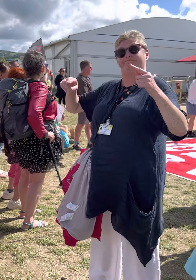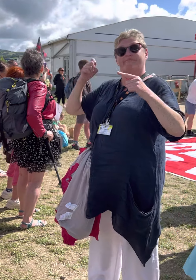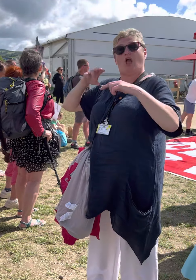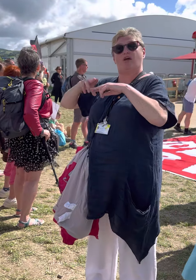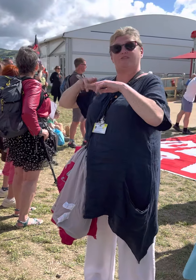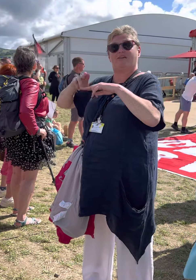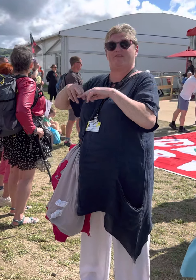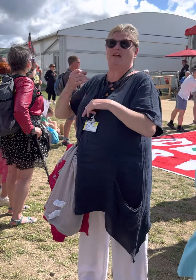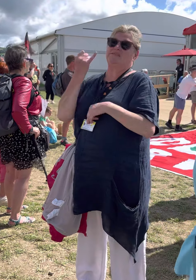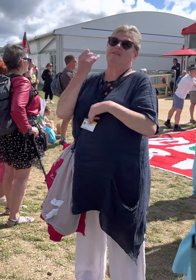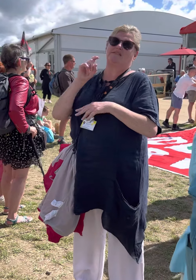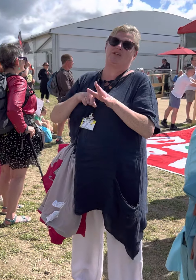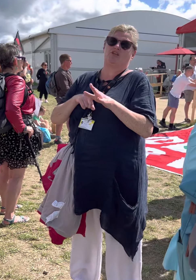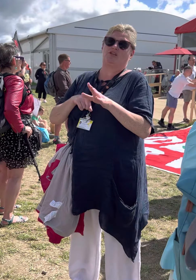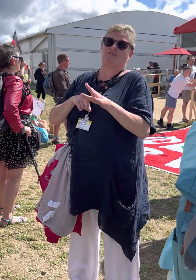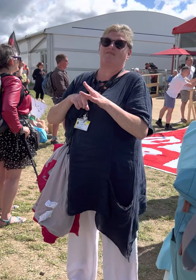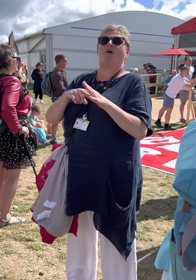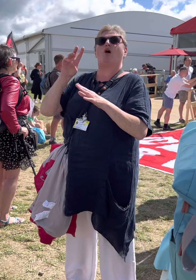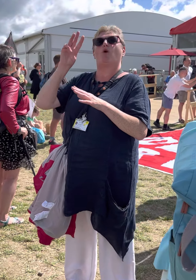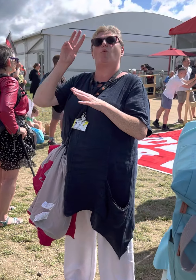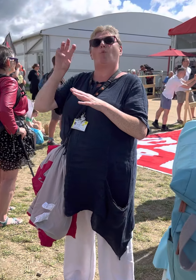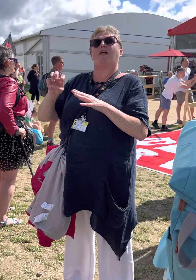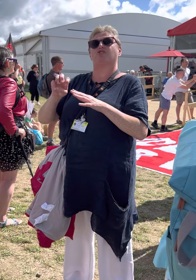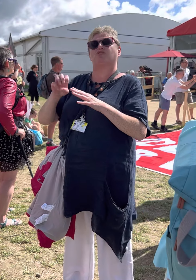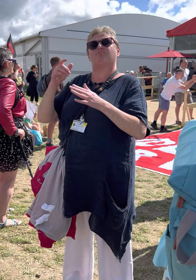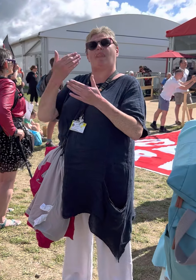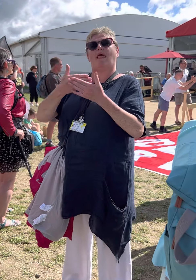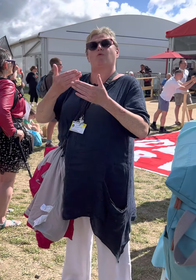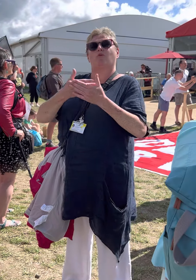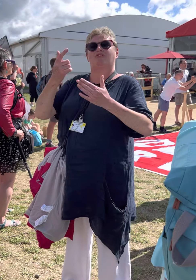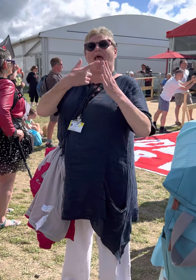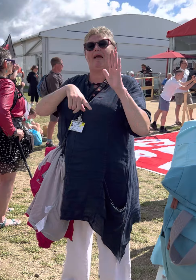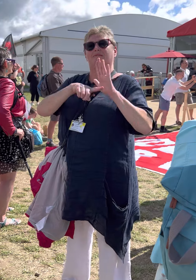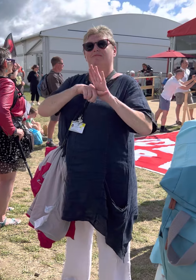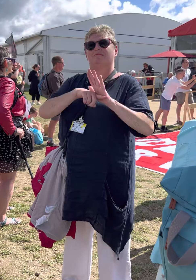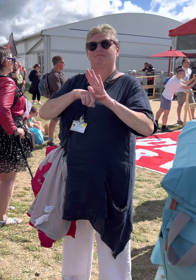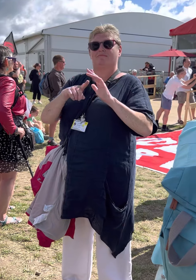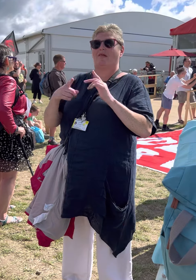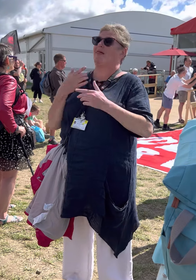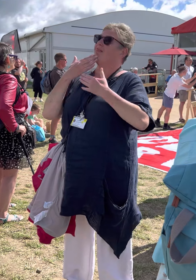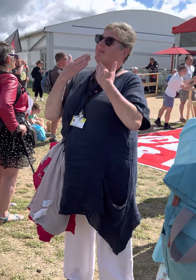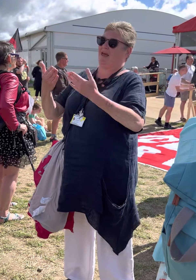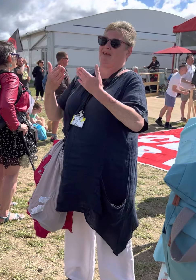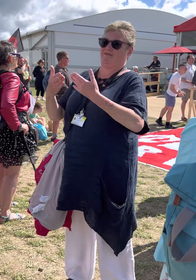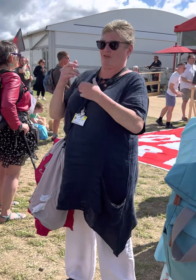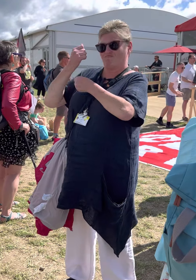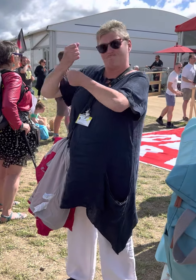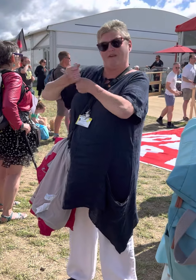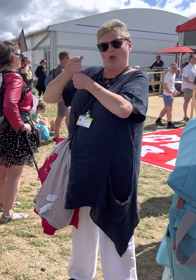ers darlledu Tynged yr Iaith. A diolch i'r ralis yna, a diolch i'r holl